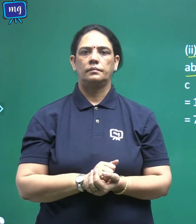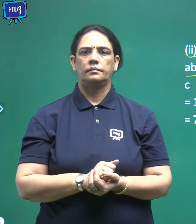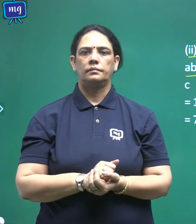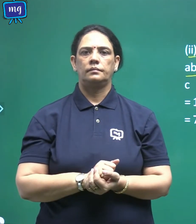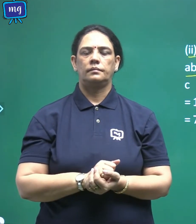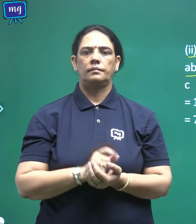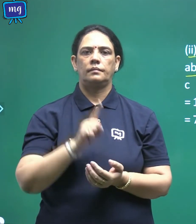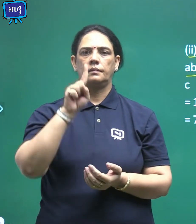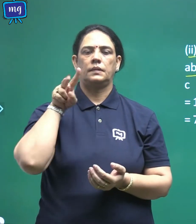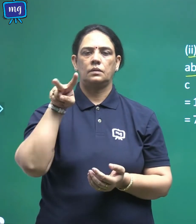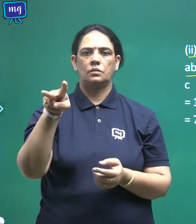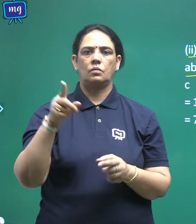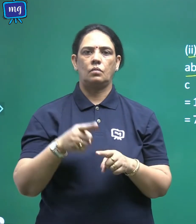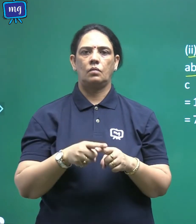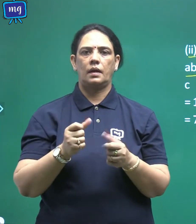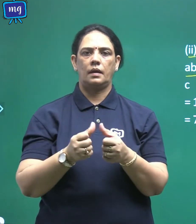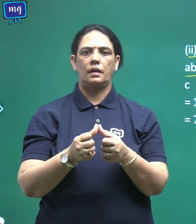100 गुणा ए